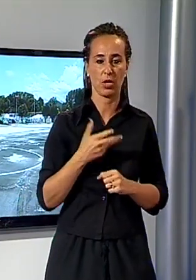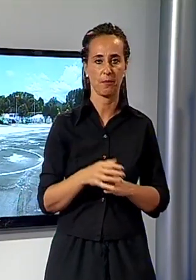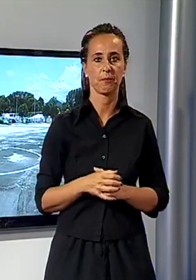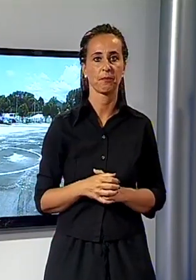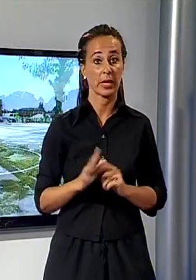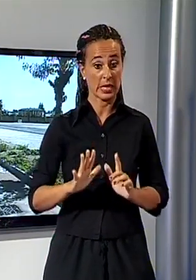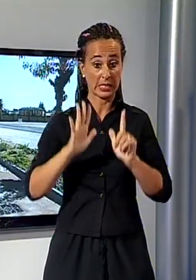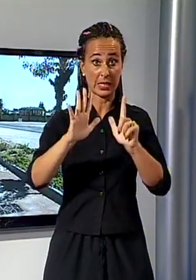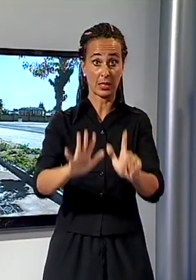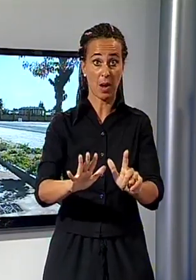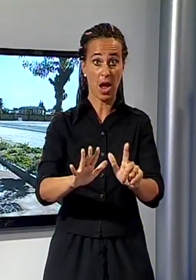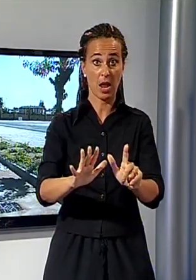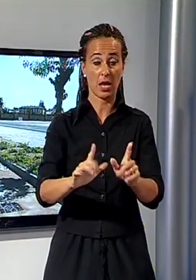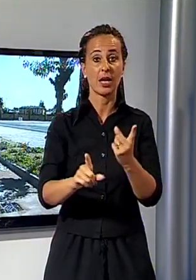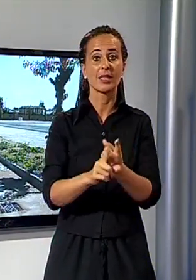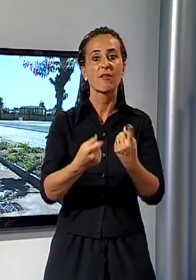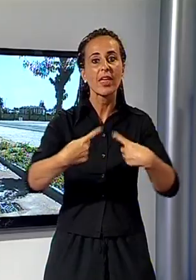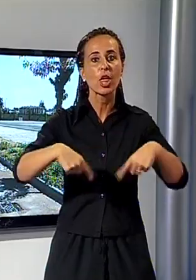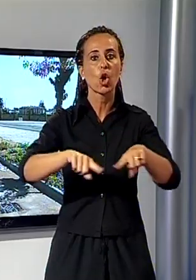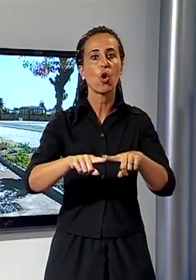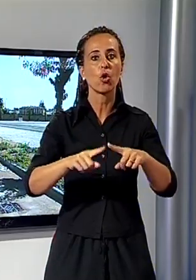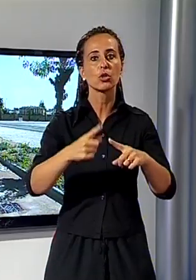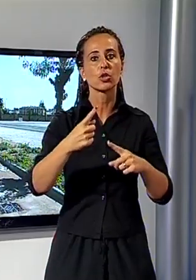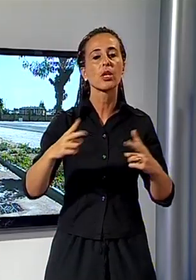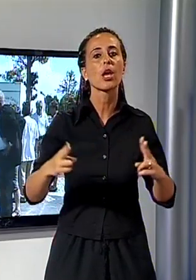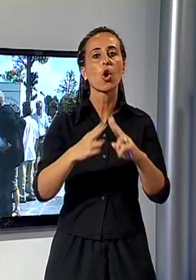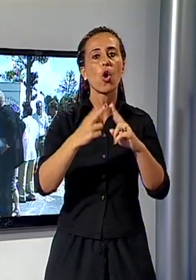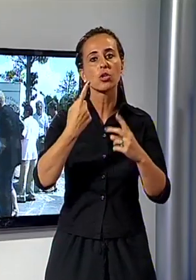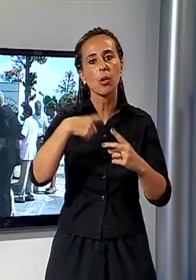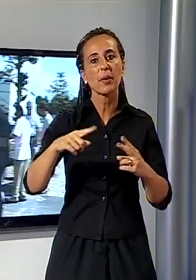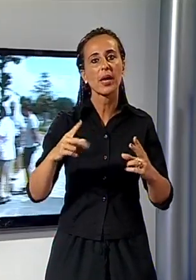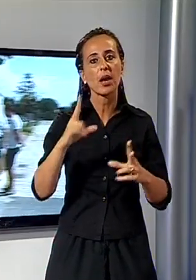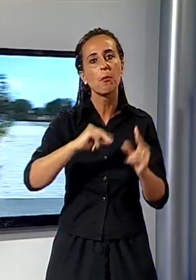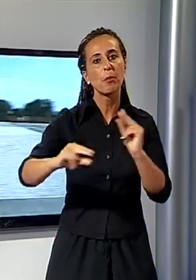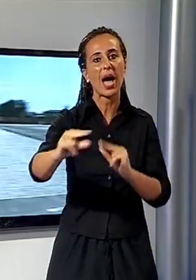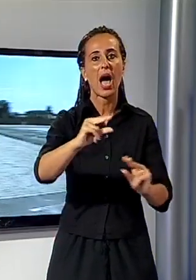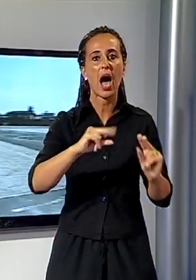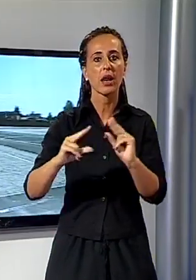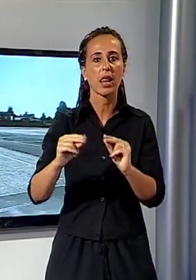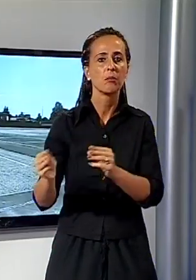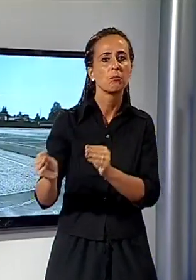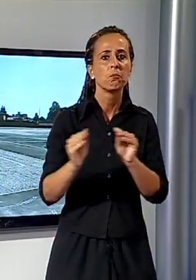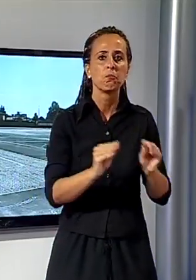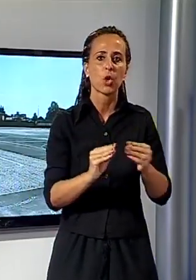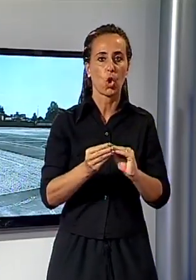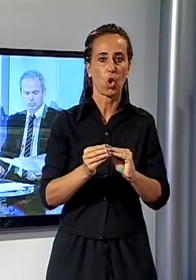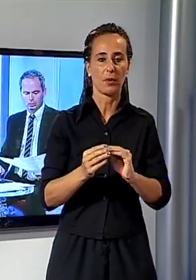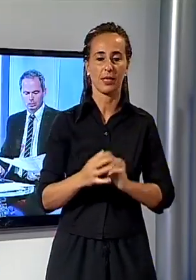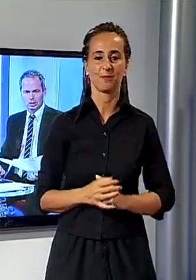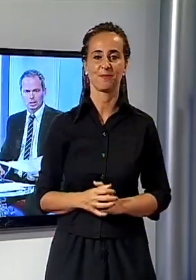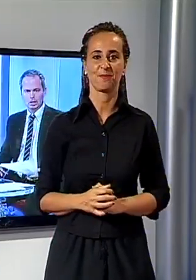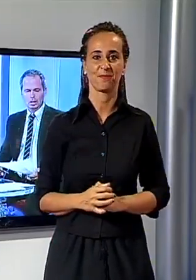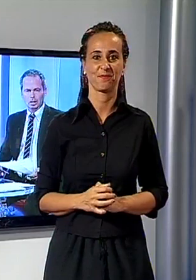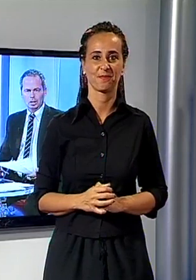oltre a problemi di traffico dice ancora l'assessore, in particolare durante il periodo scolastico. L'area delle Tagliate, aggiunge